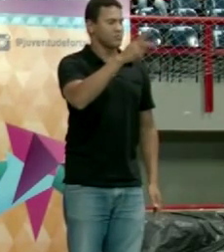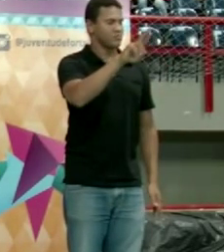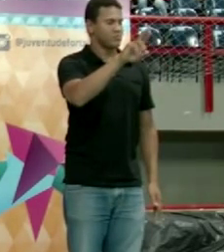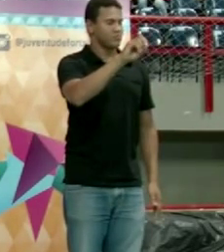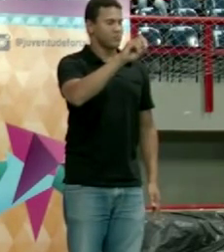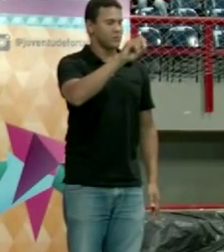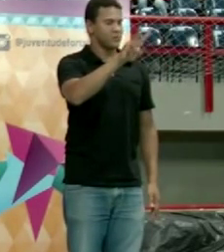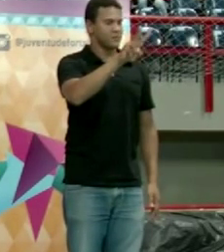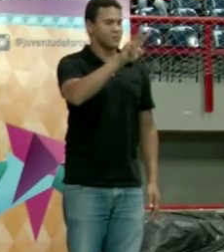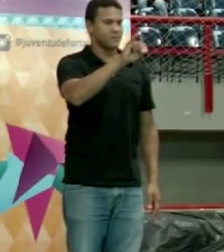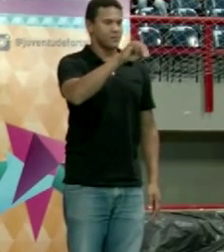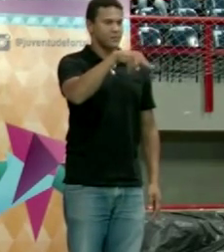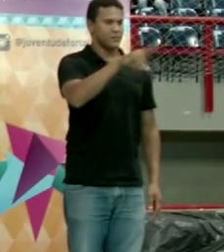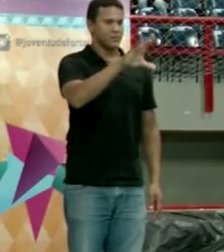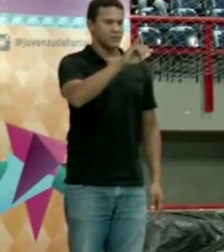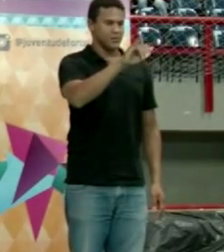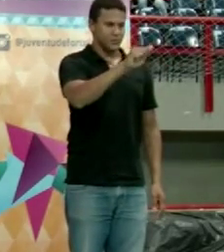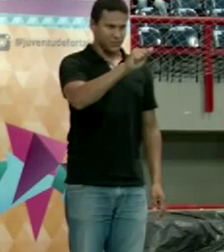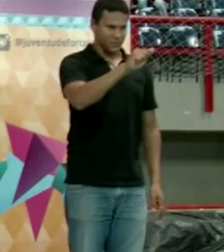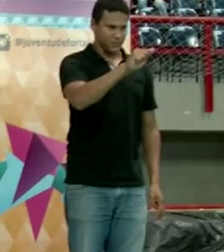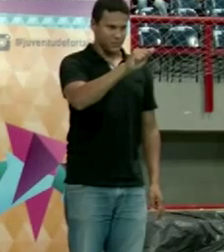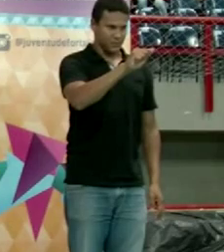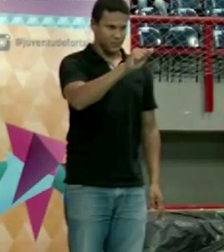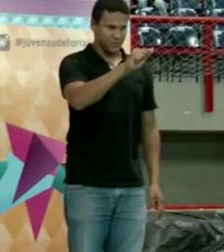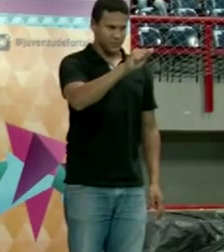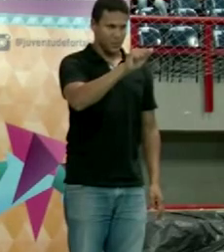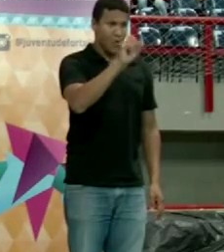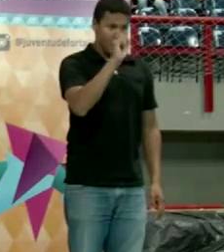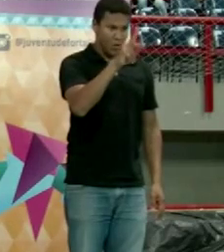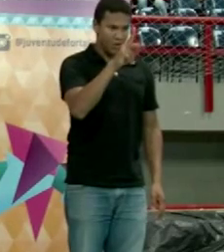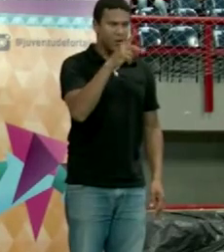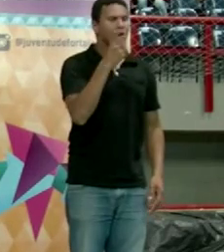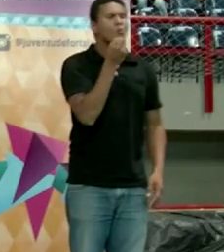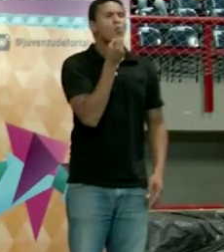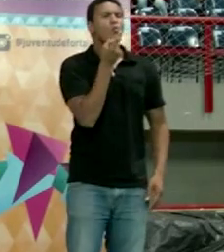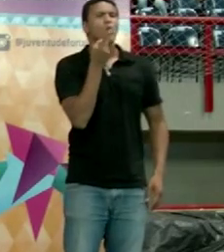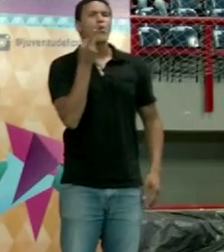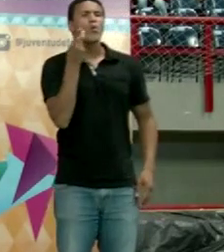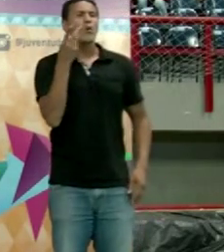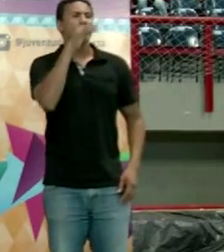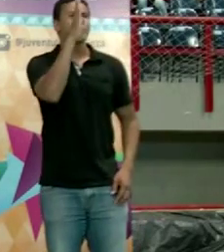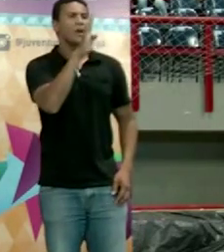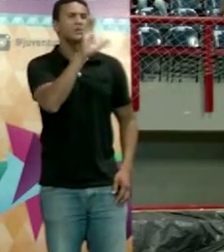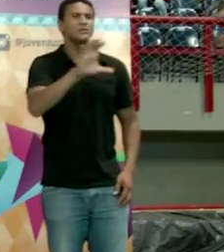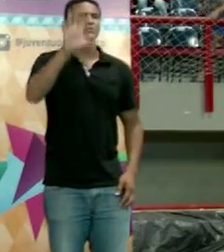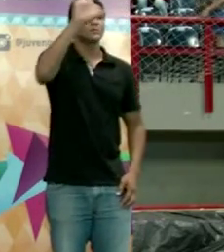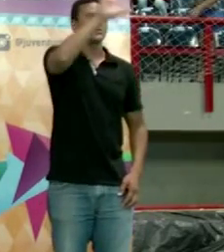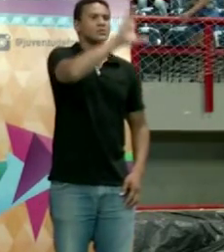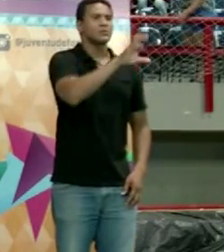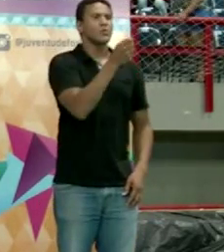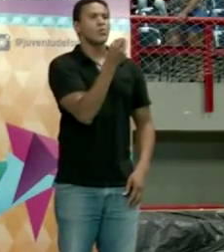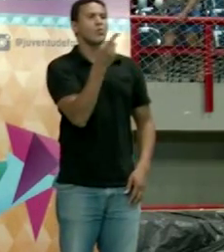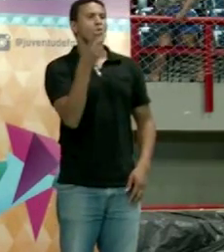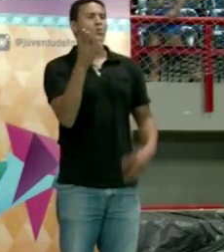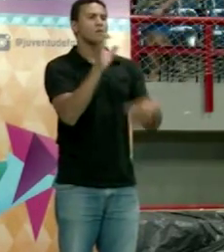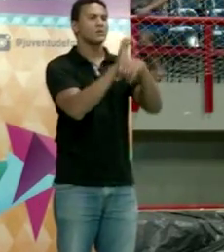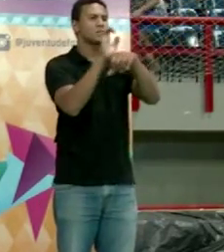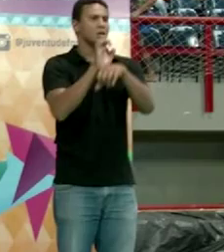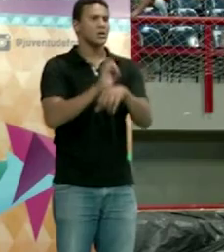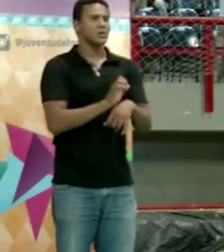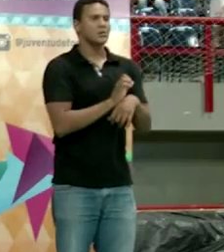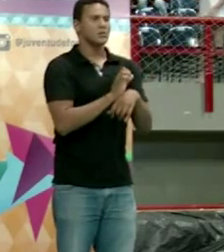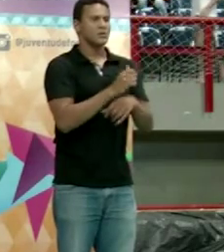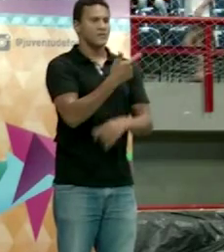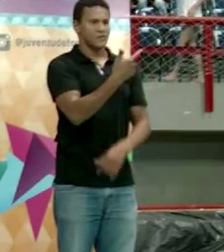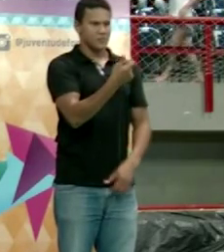estados. Eram províncias. Brasil tem quantos estados hoje? 26. Na época